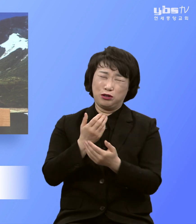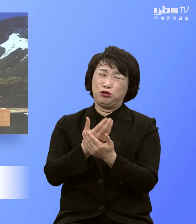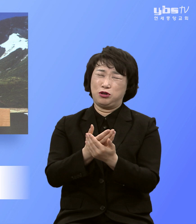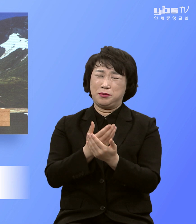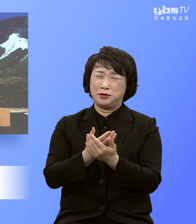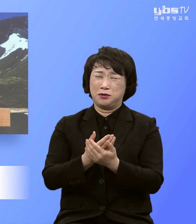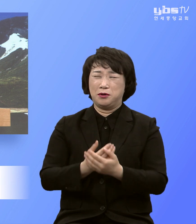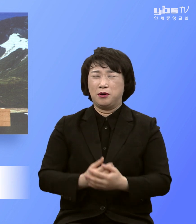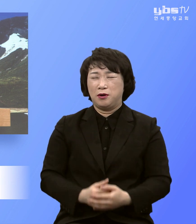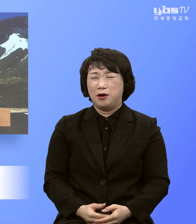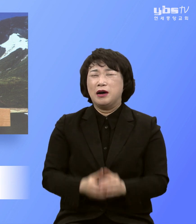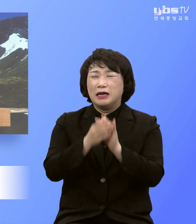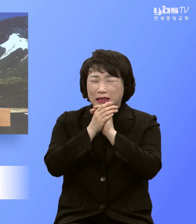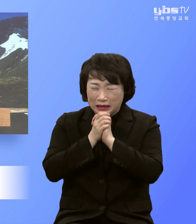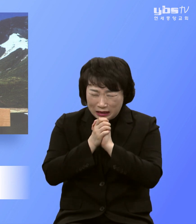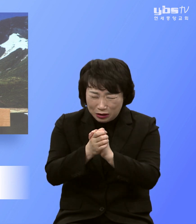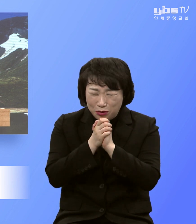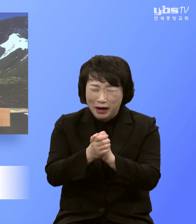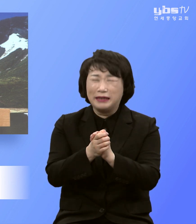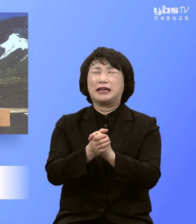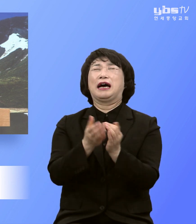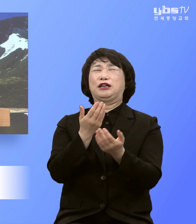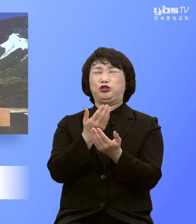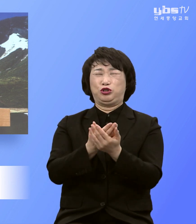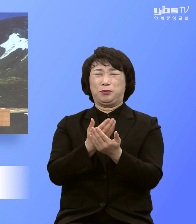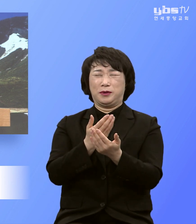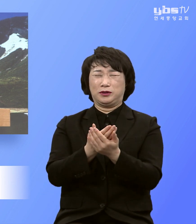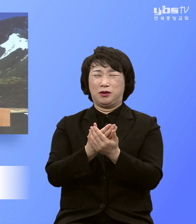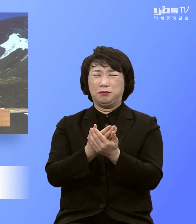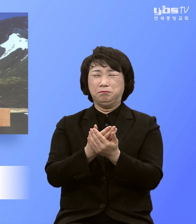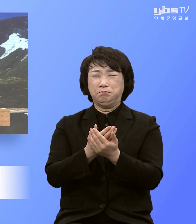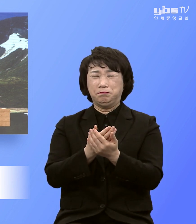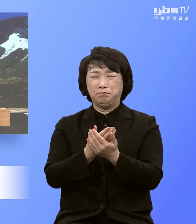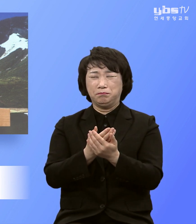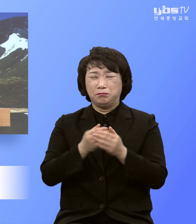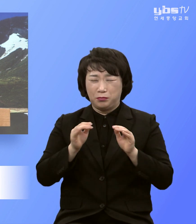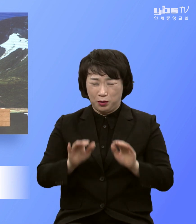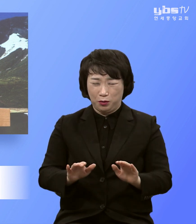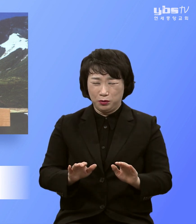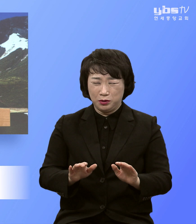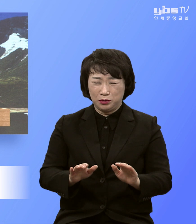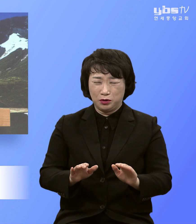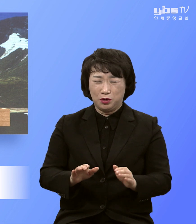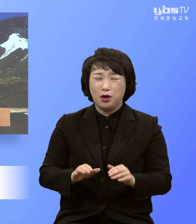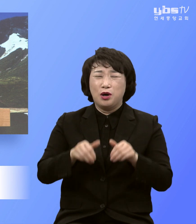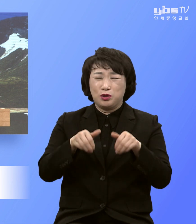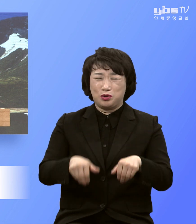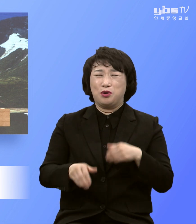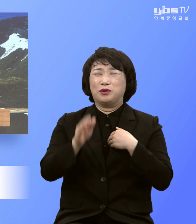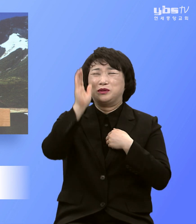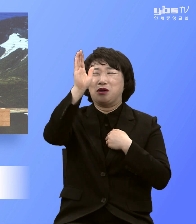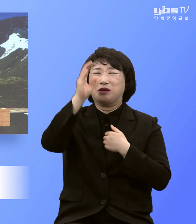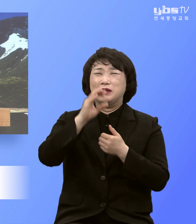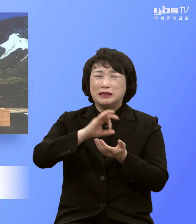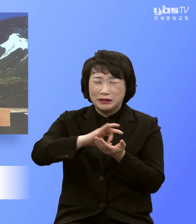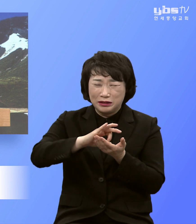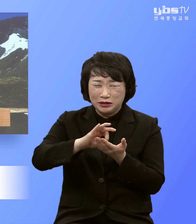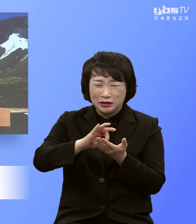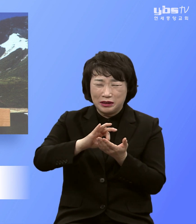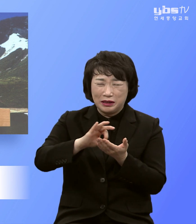하시고 기도하게 하옵소서. 오늘 또 총을